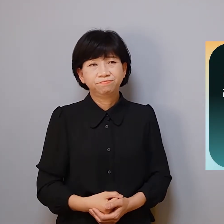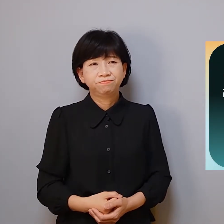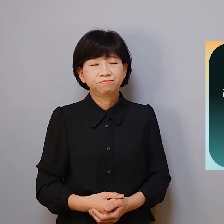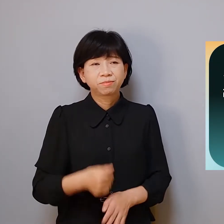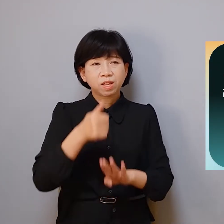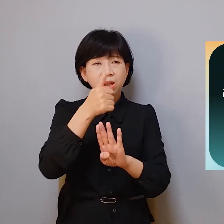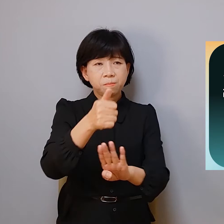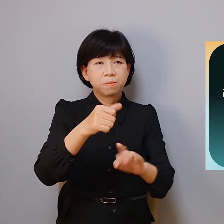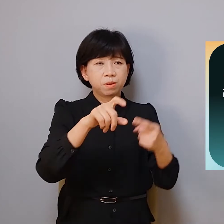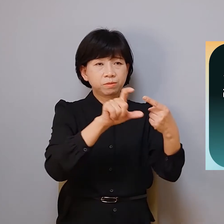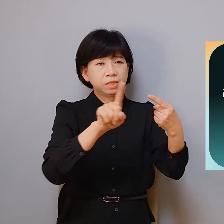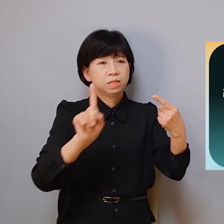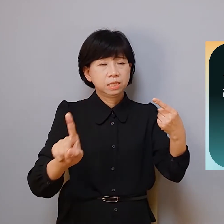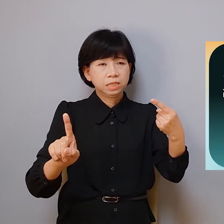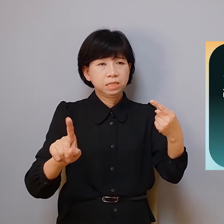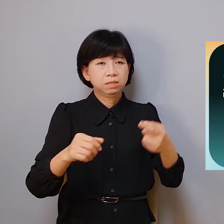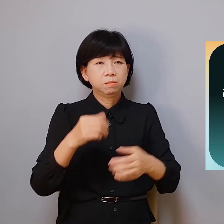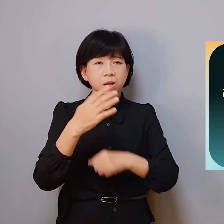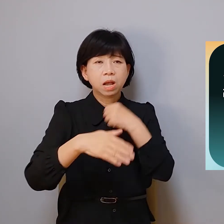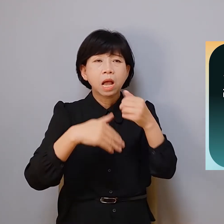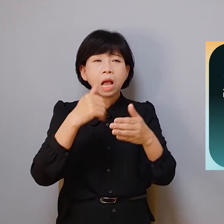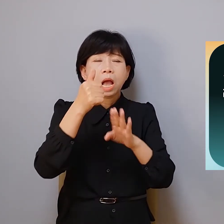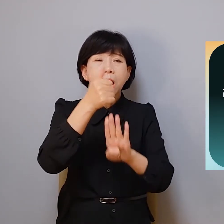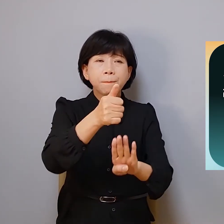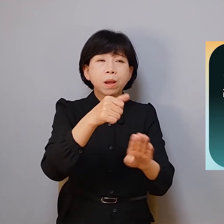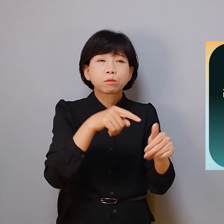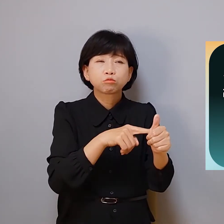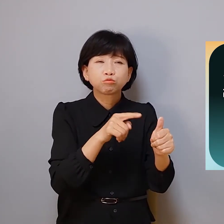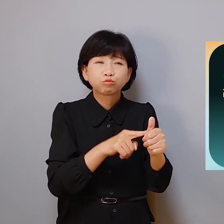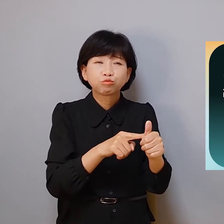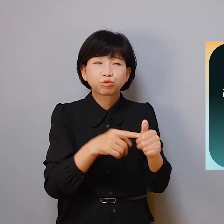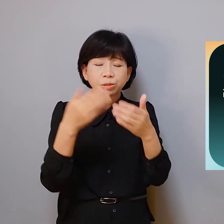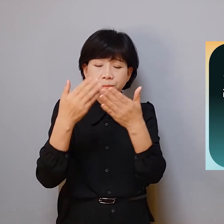뭐라고요? 경고, 이렇게 이야기합니다.